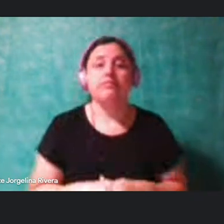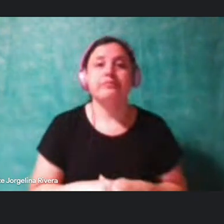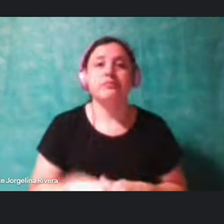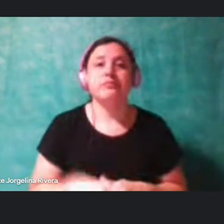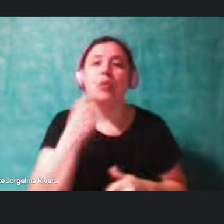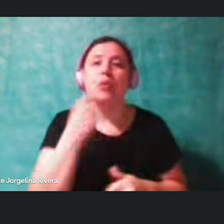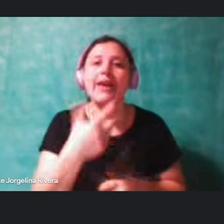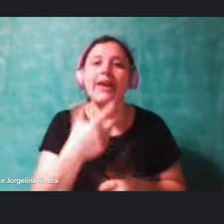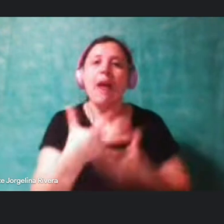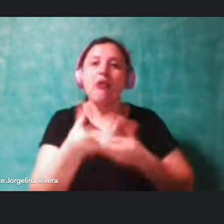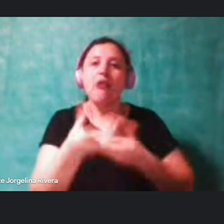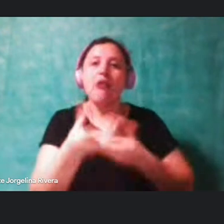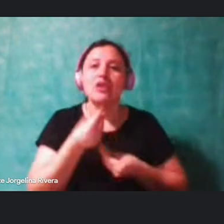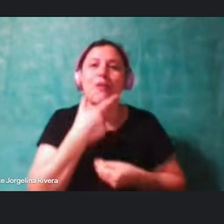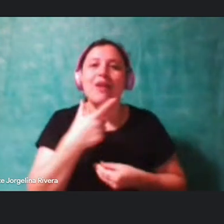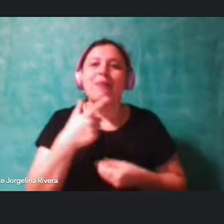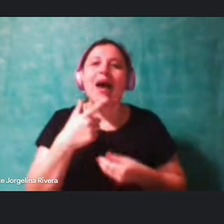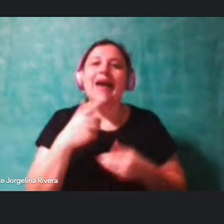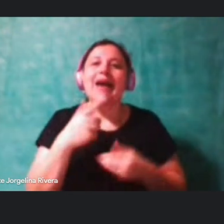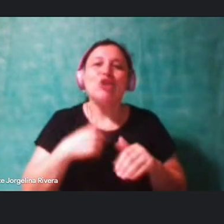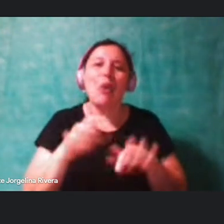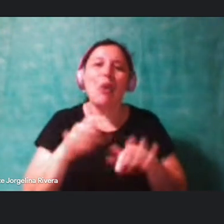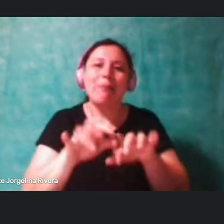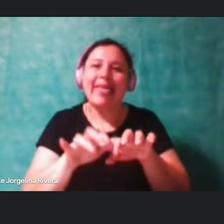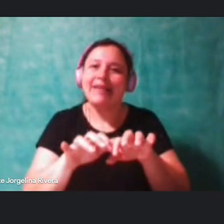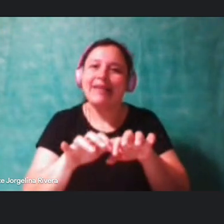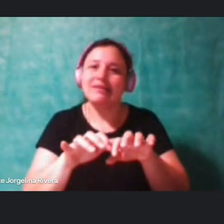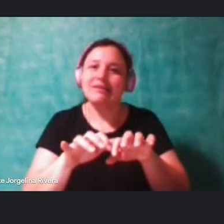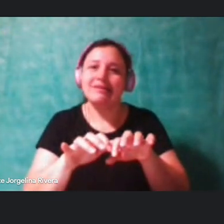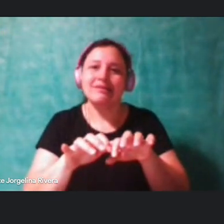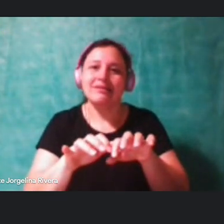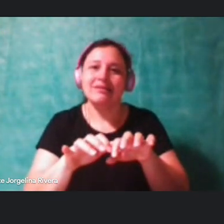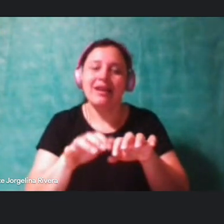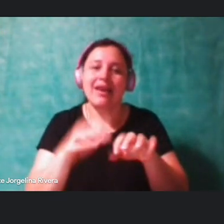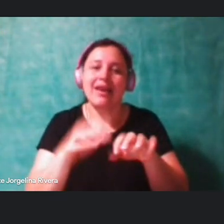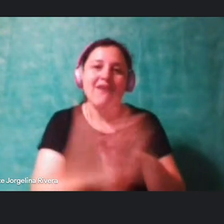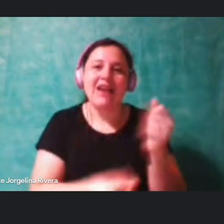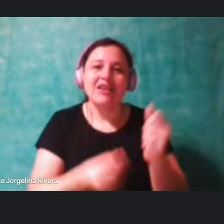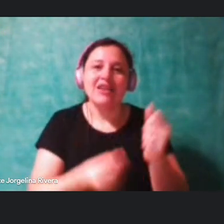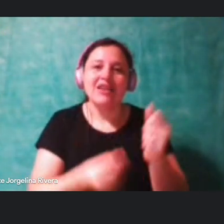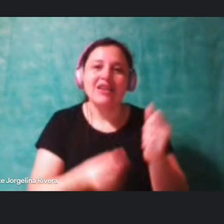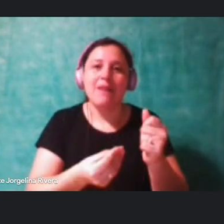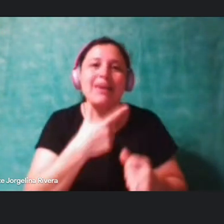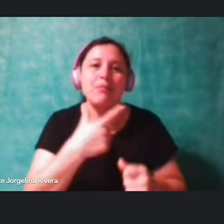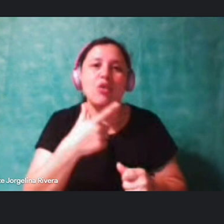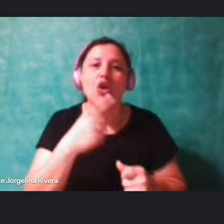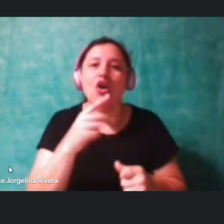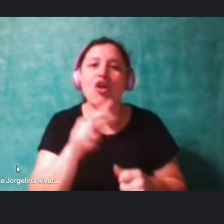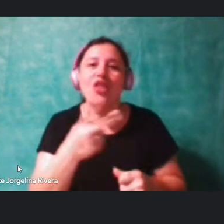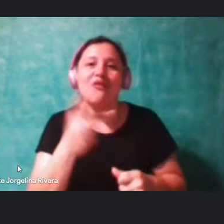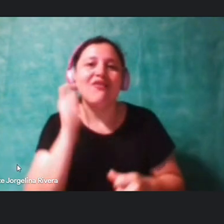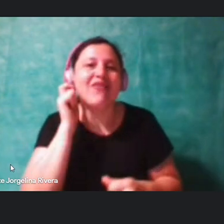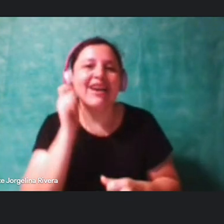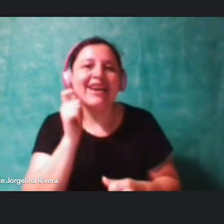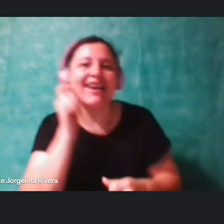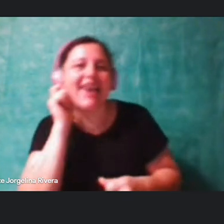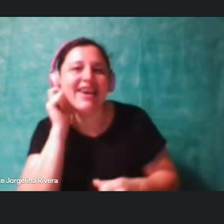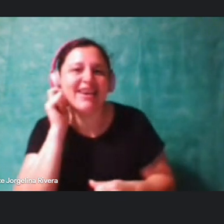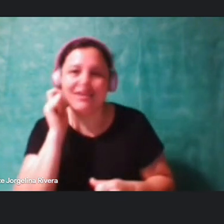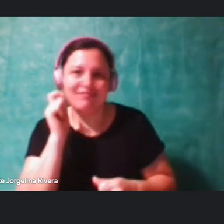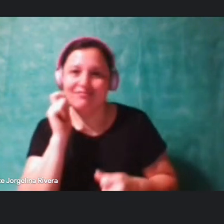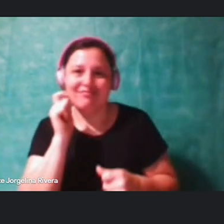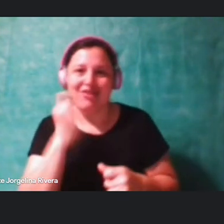error de tipeo que tiene una doble G. Pero sería have o has taught, han o ha enseñado,